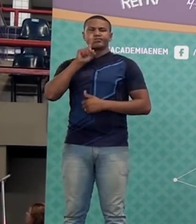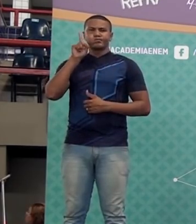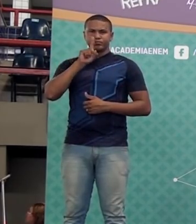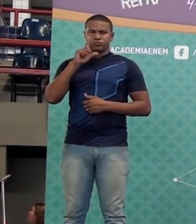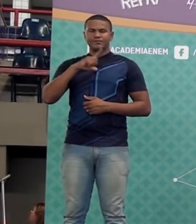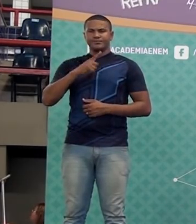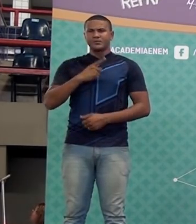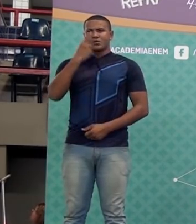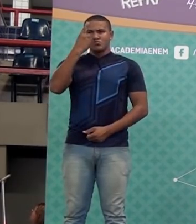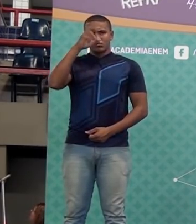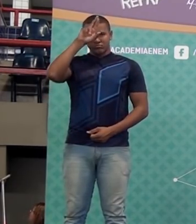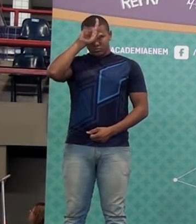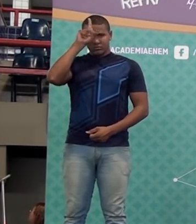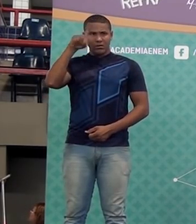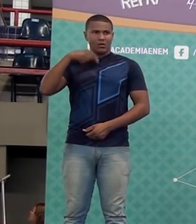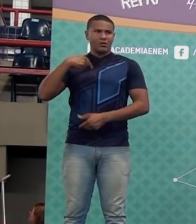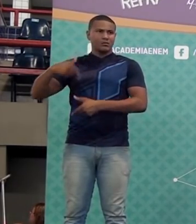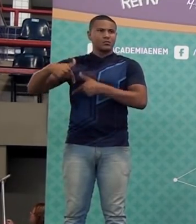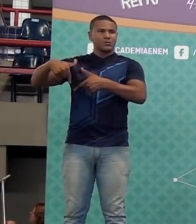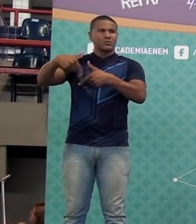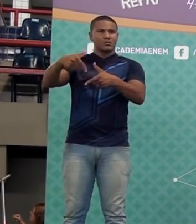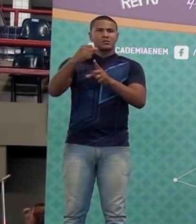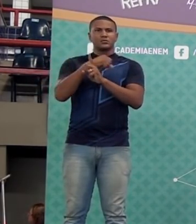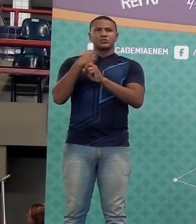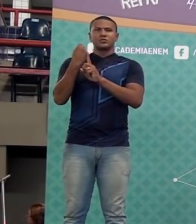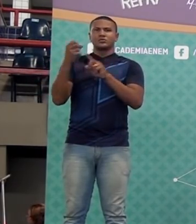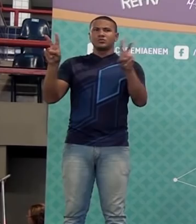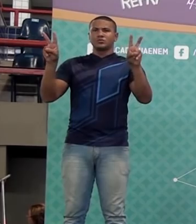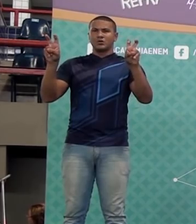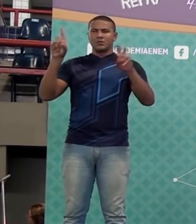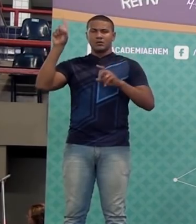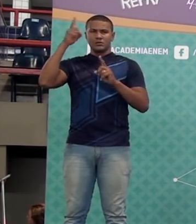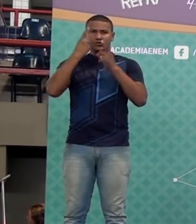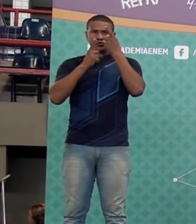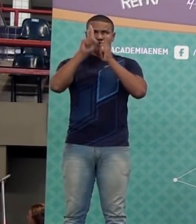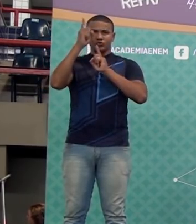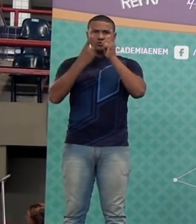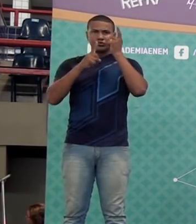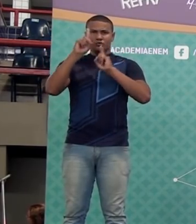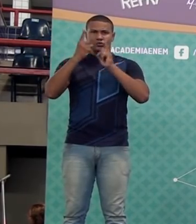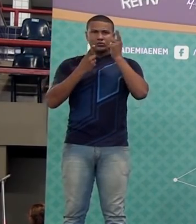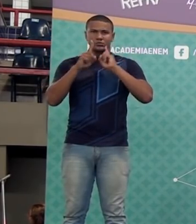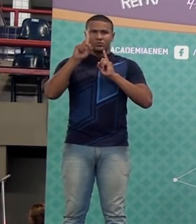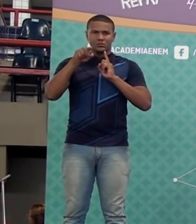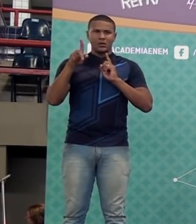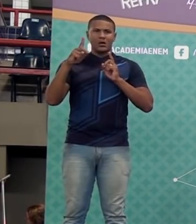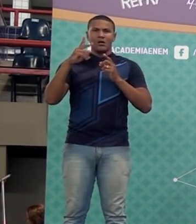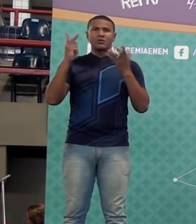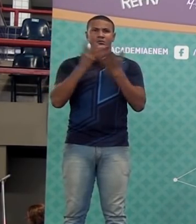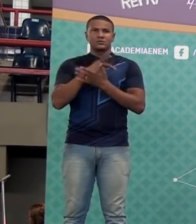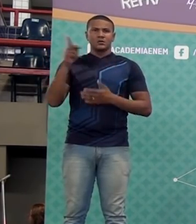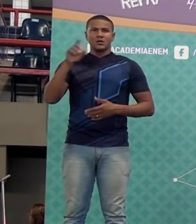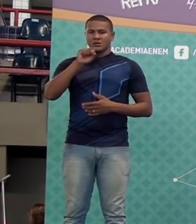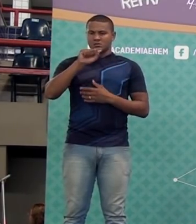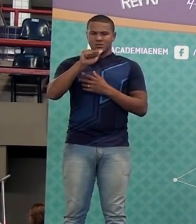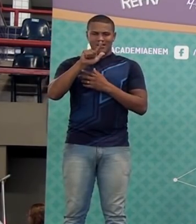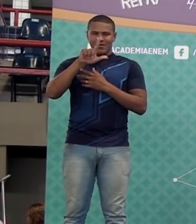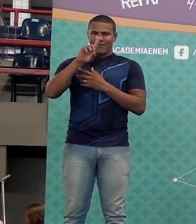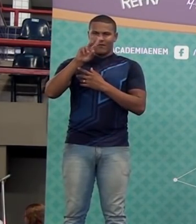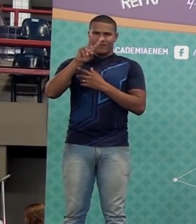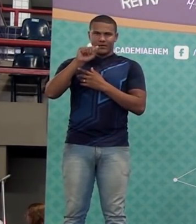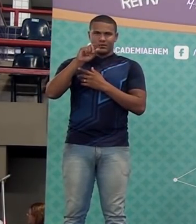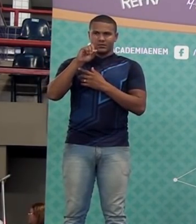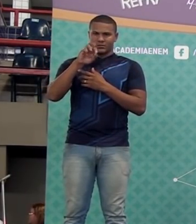fala de Revolução Socialista. O que aconteceu no Chile, em 73, o Salvador Allende concorreu 3 vezes